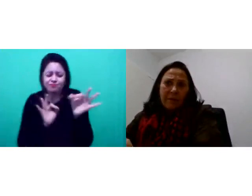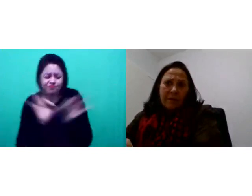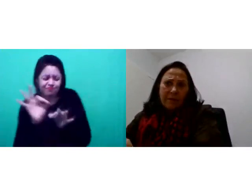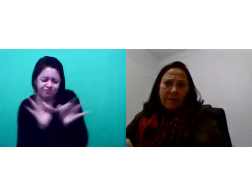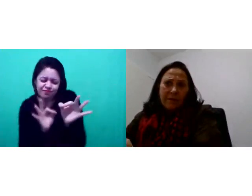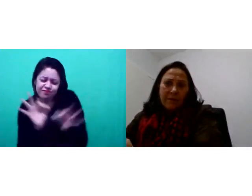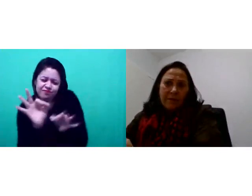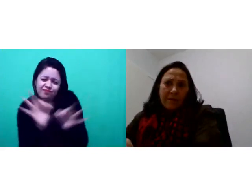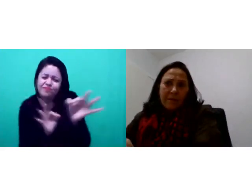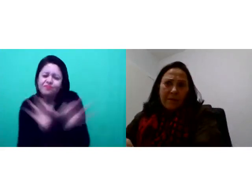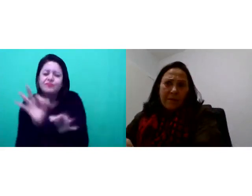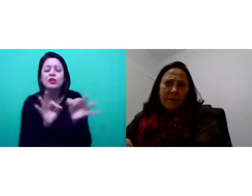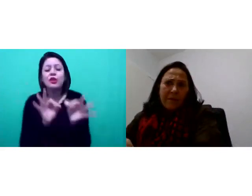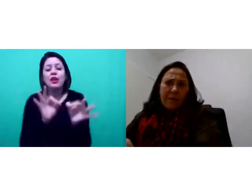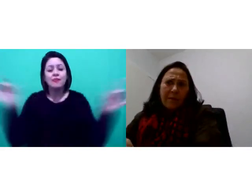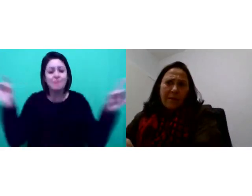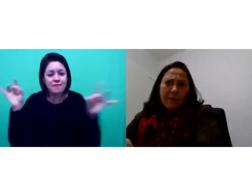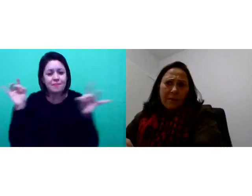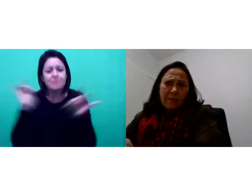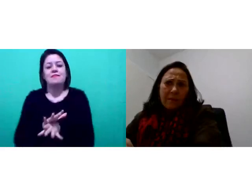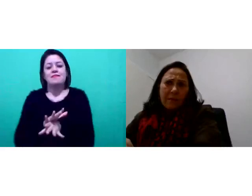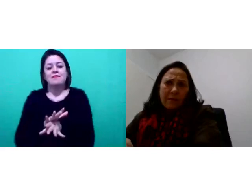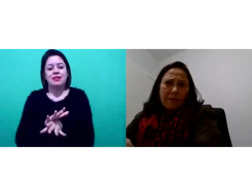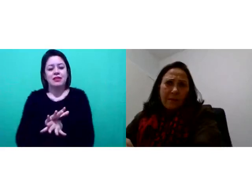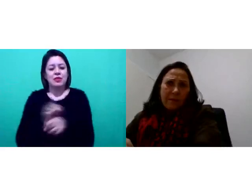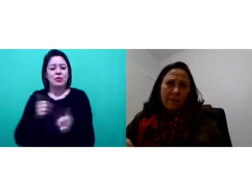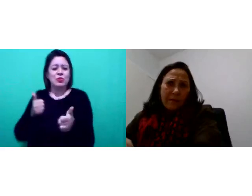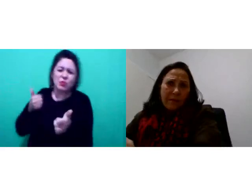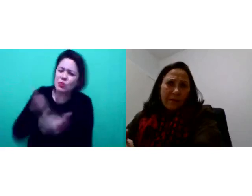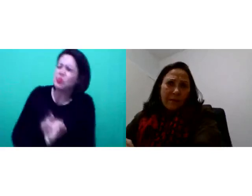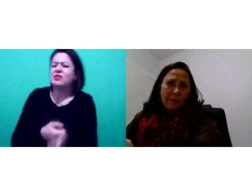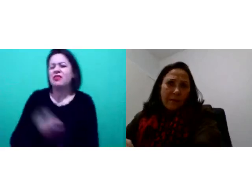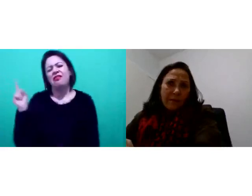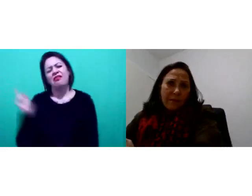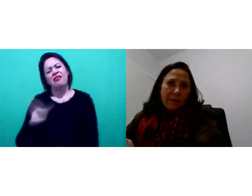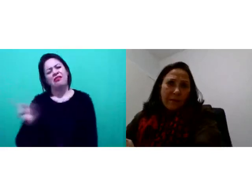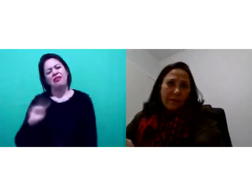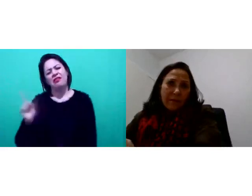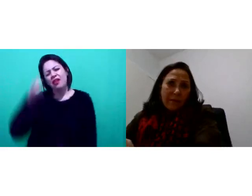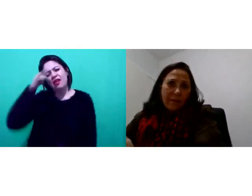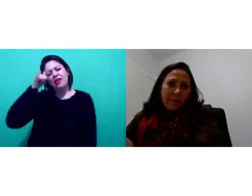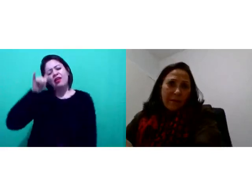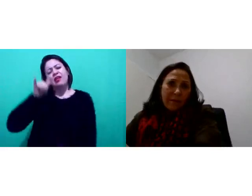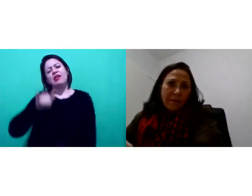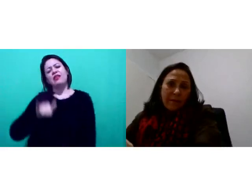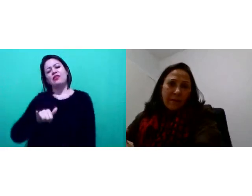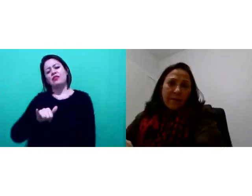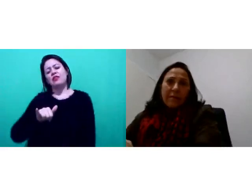muito importante que vocês organizem, né, esse pré-projeto para terminar. Não deixe para a última